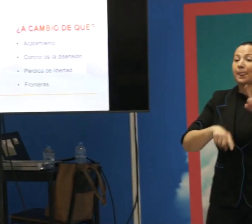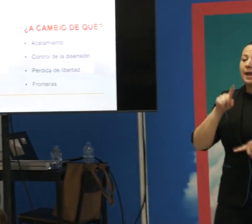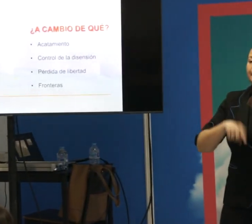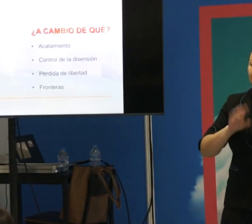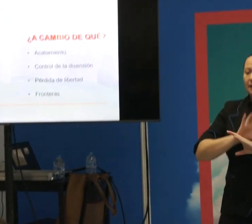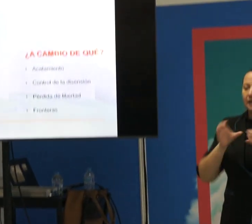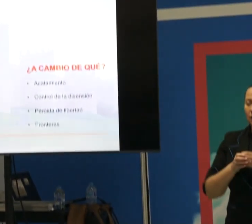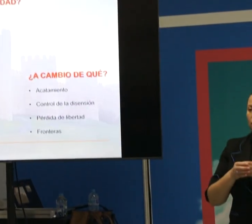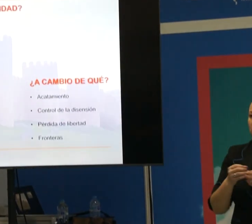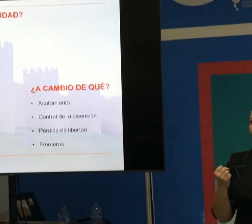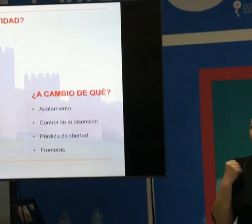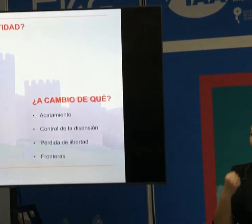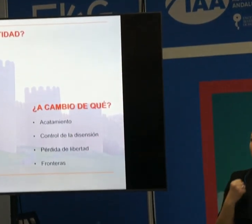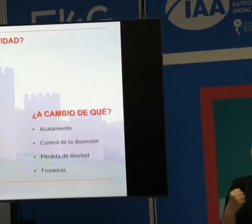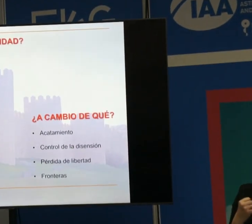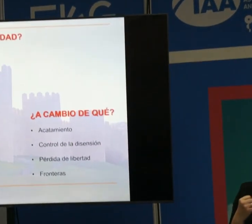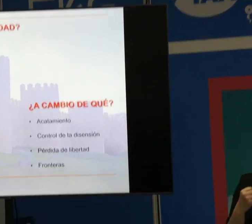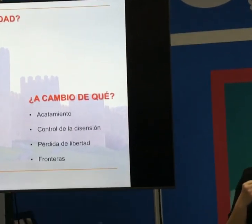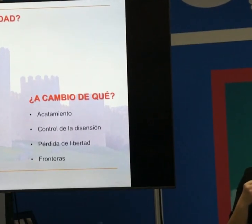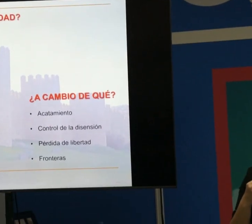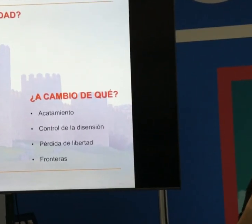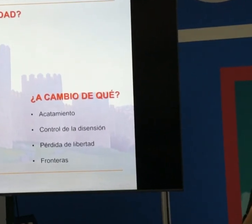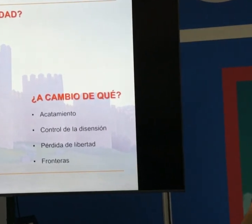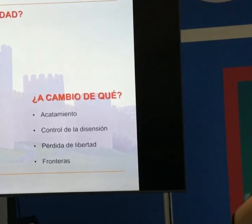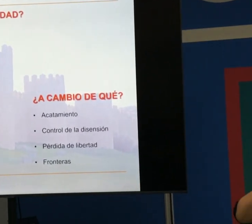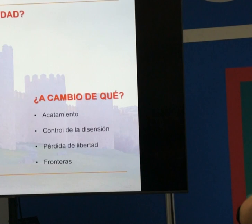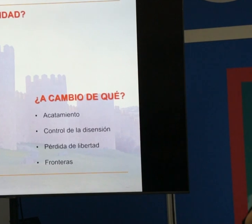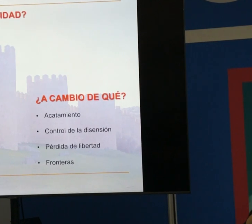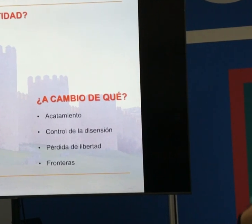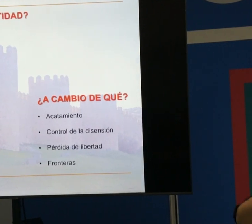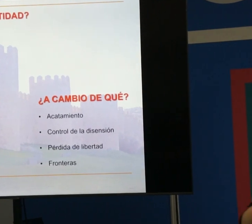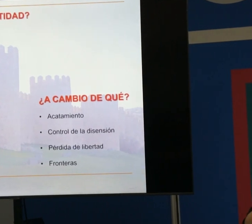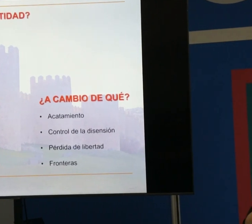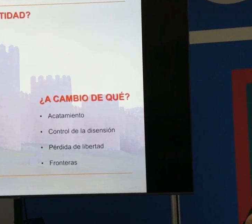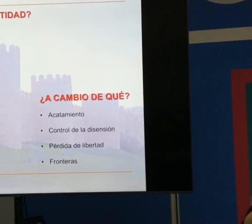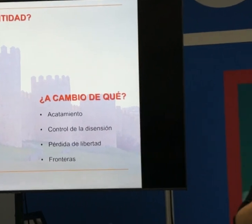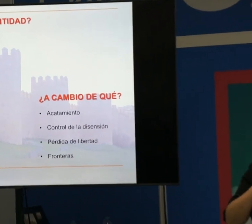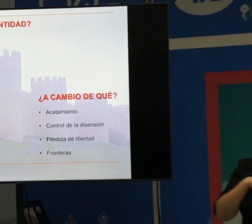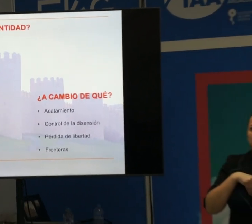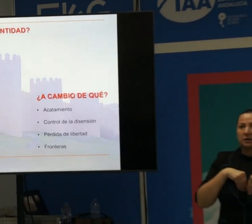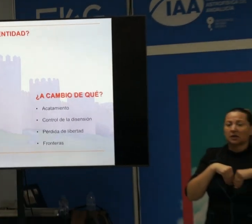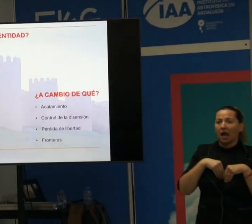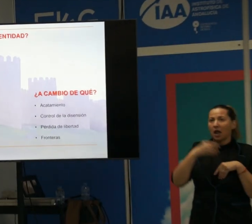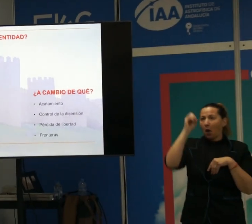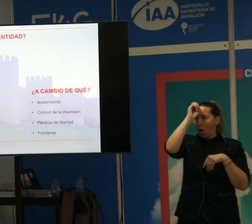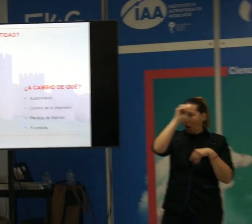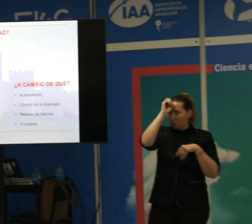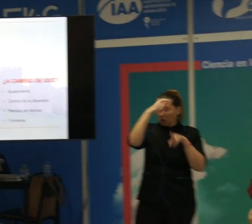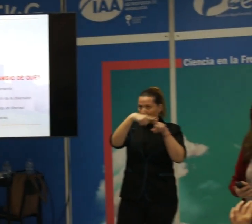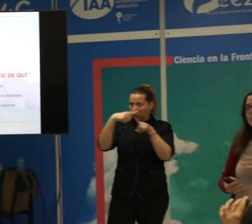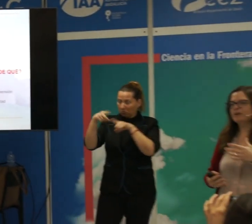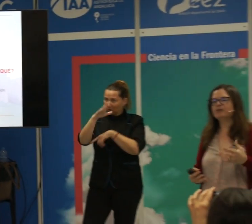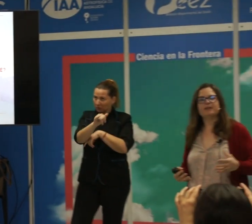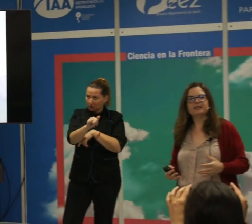se puede aceptar en mayor o menor medida la disidencia. Se puede asumir que hay diferentes opiniones y que no pasa nada,